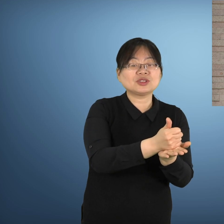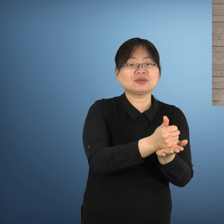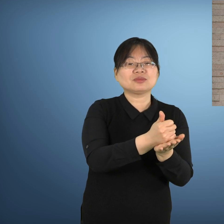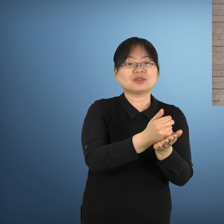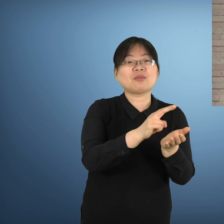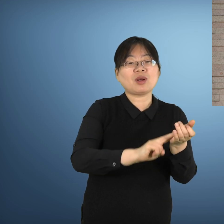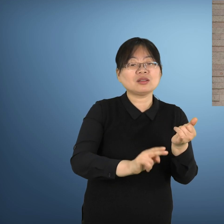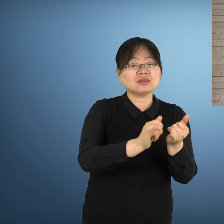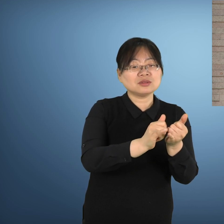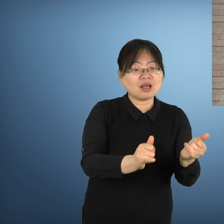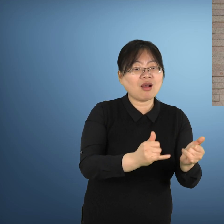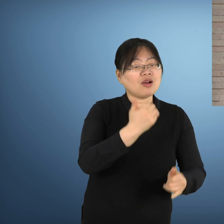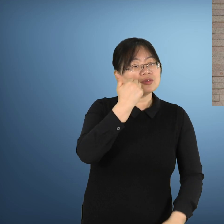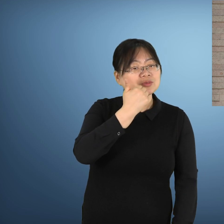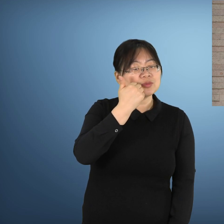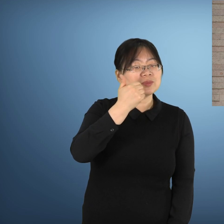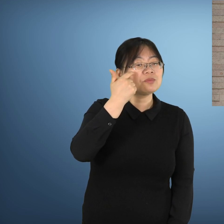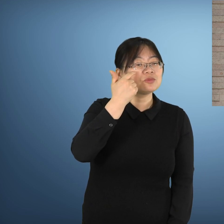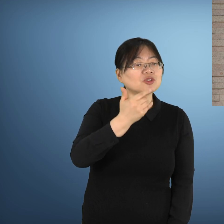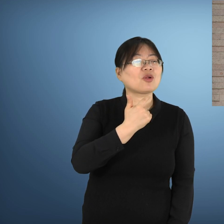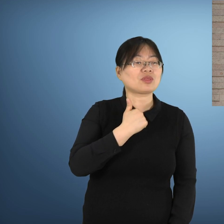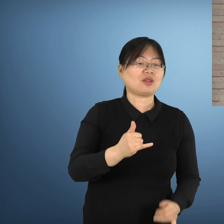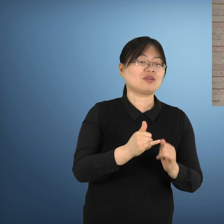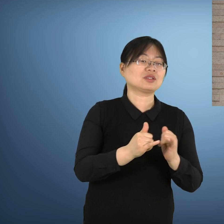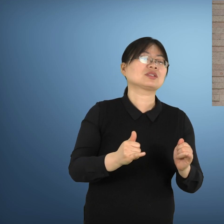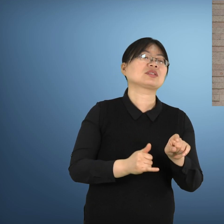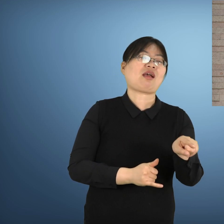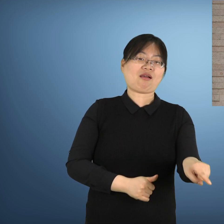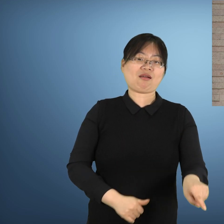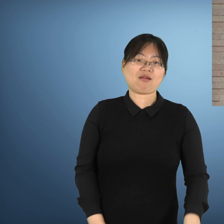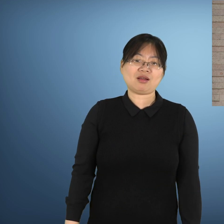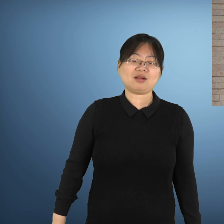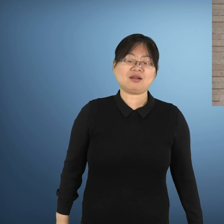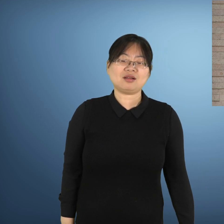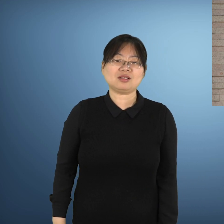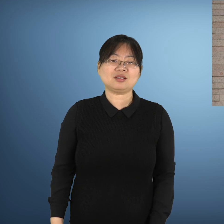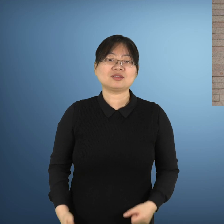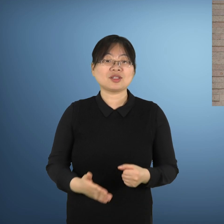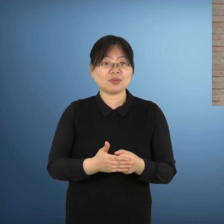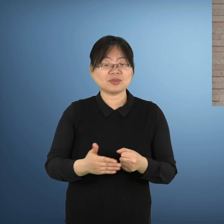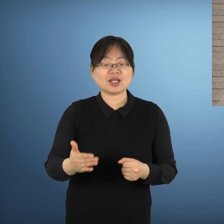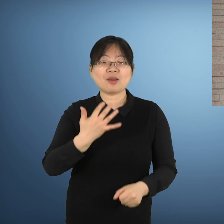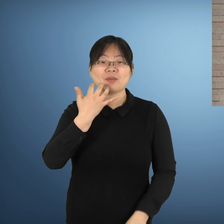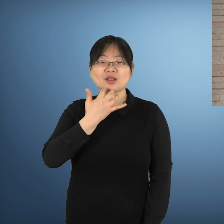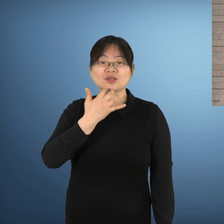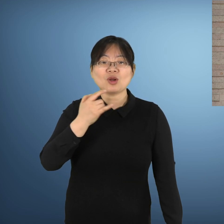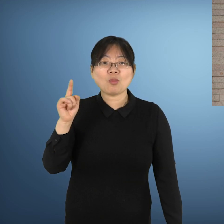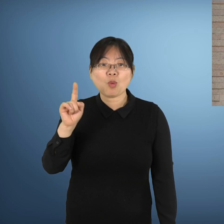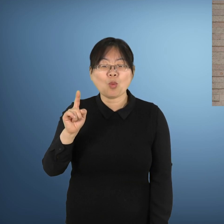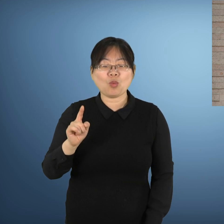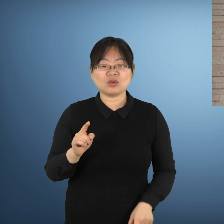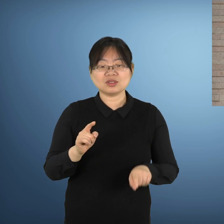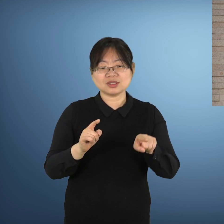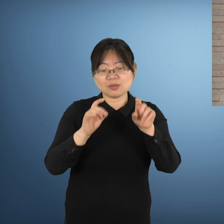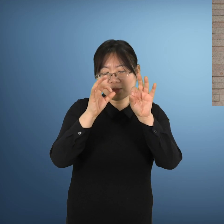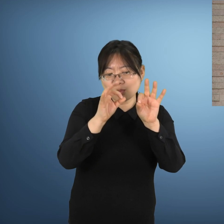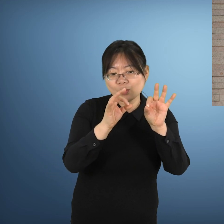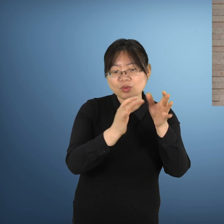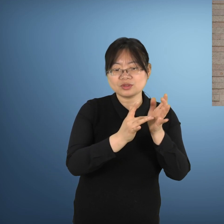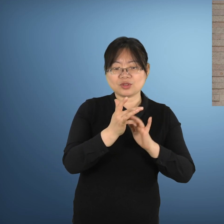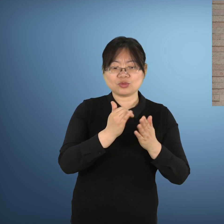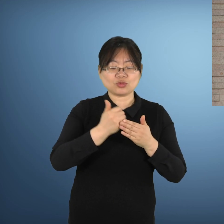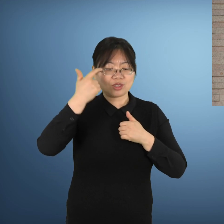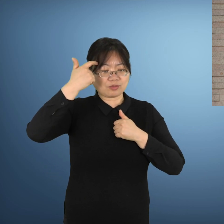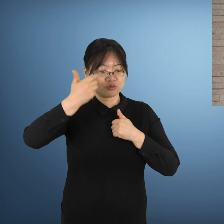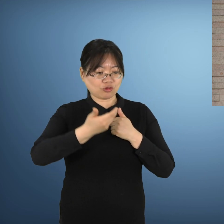주님을 파는 자가 누구오니까 묻던 자이더라. 이에 베드로가 그를 보고 예수께